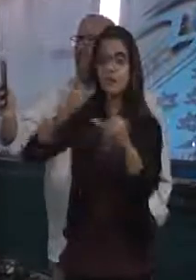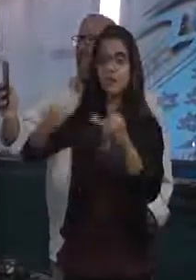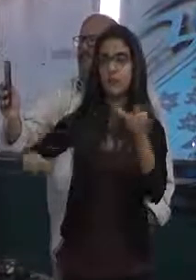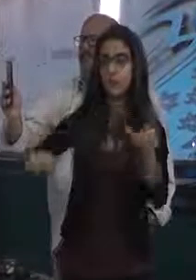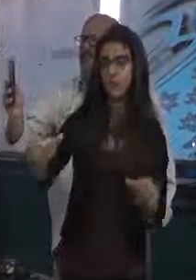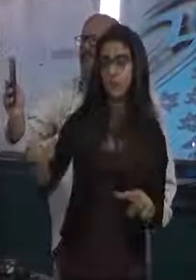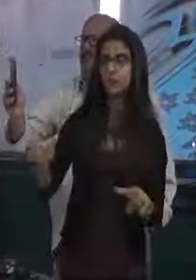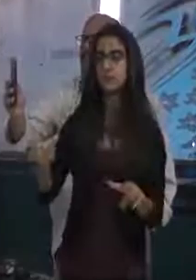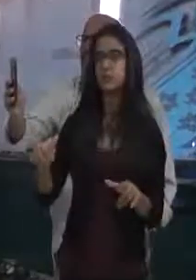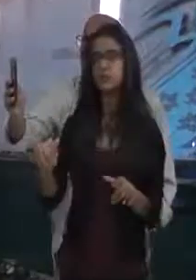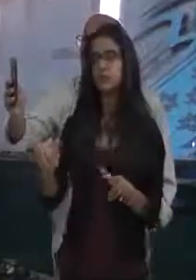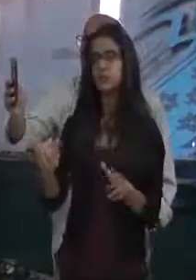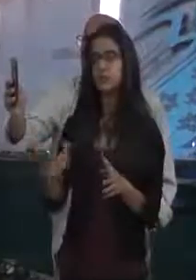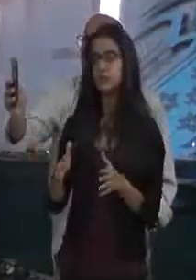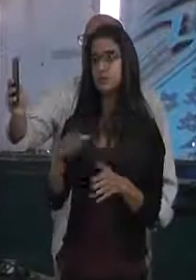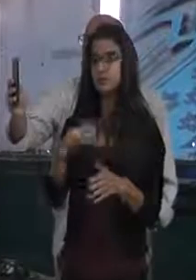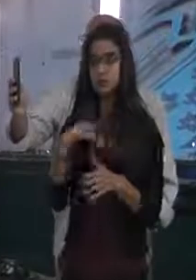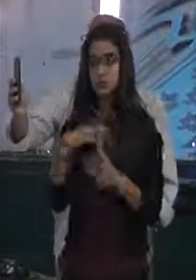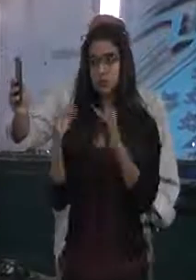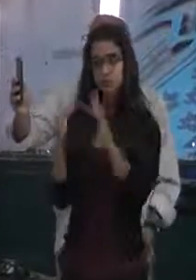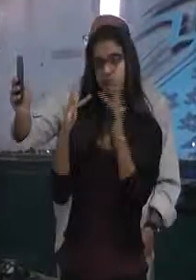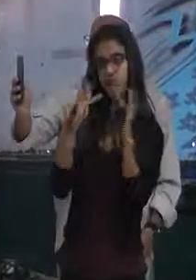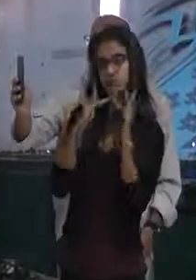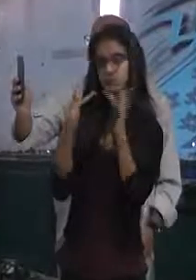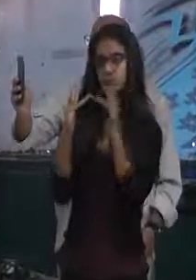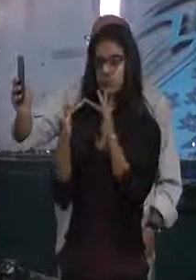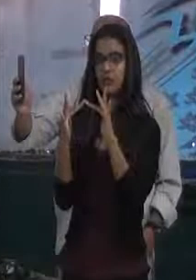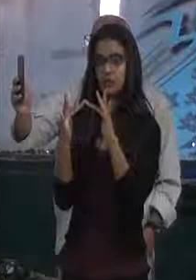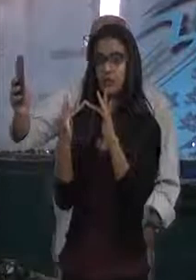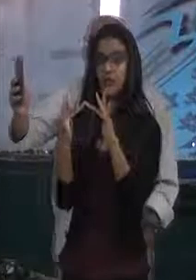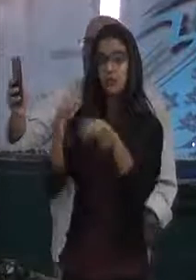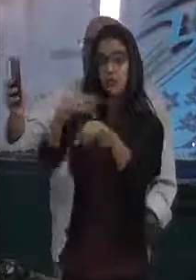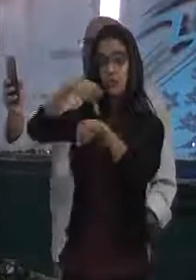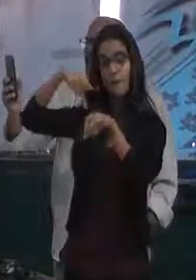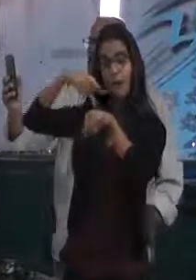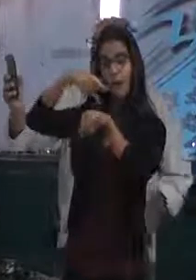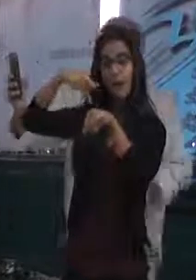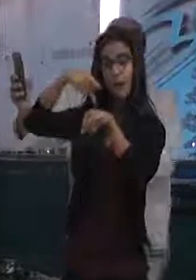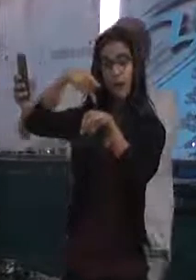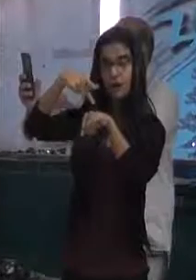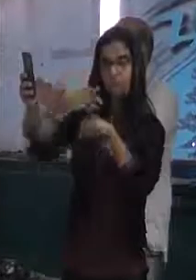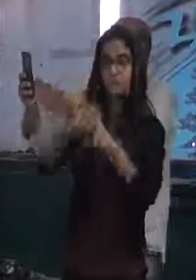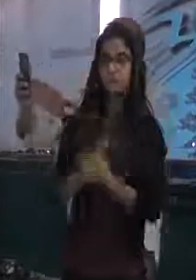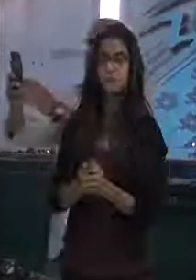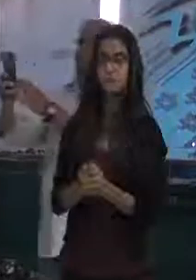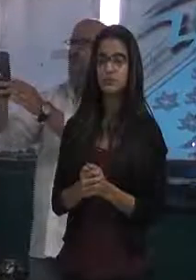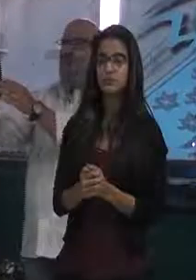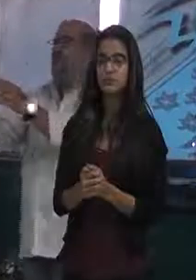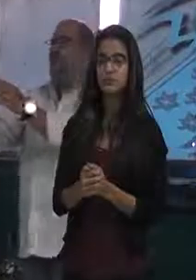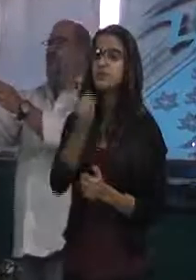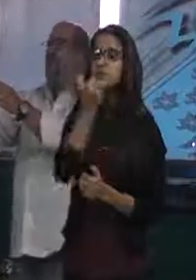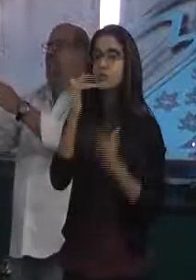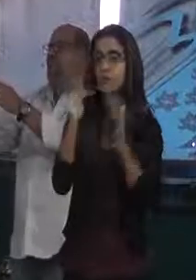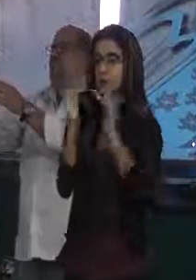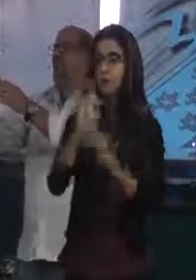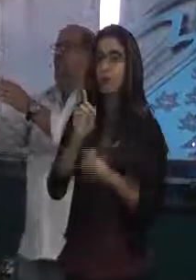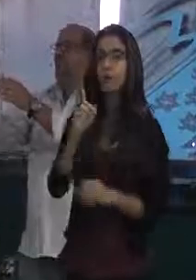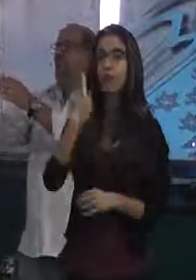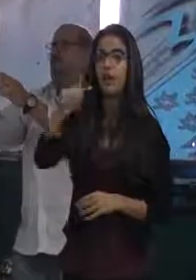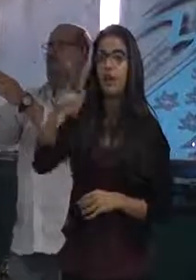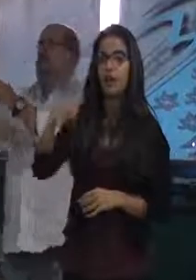que convivem aqui na praça, em frente à Câmara